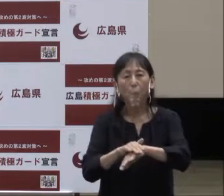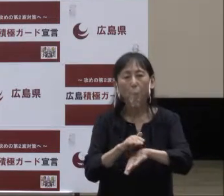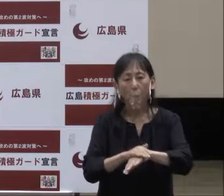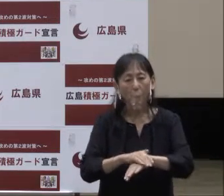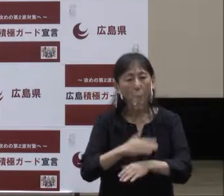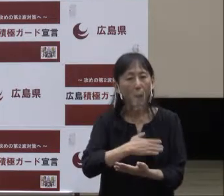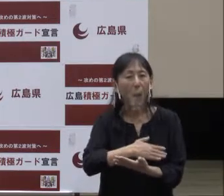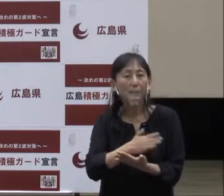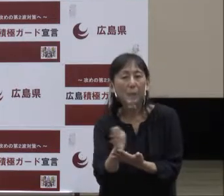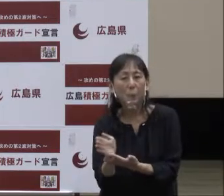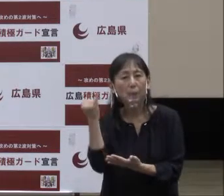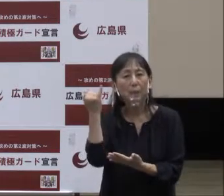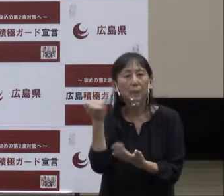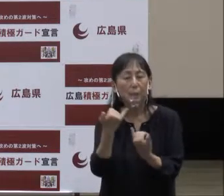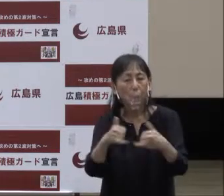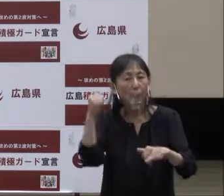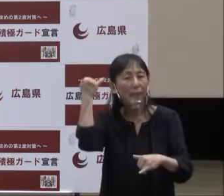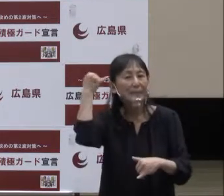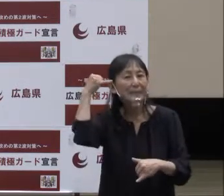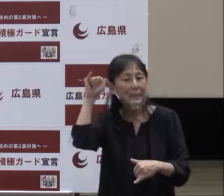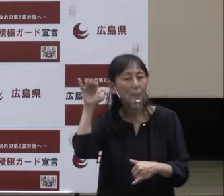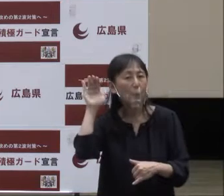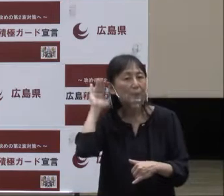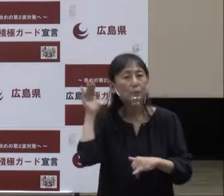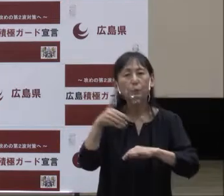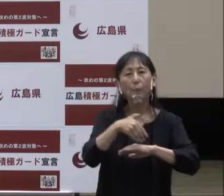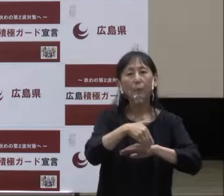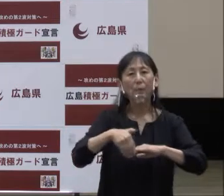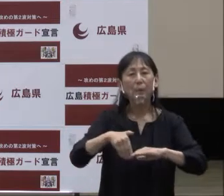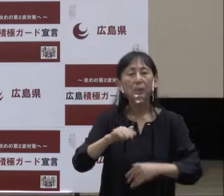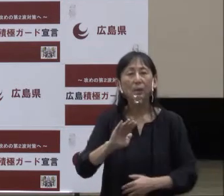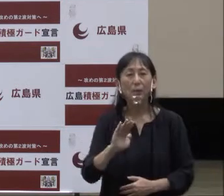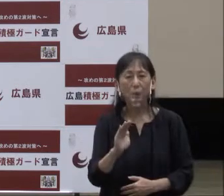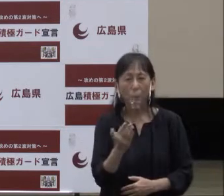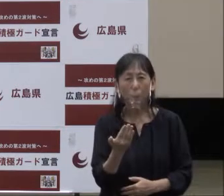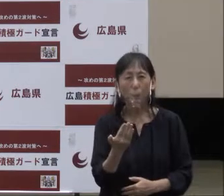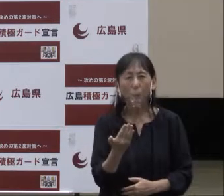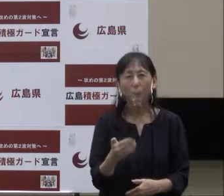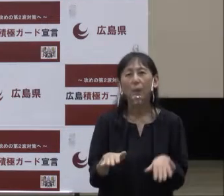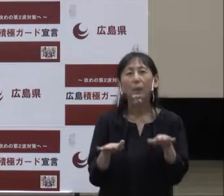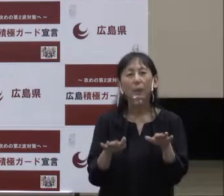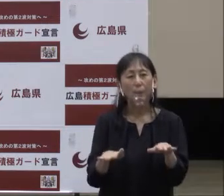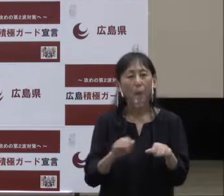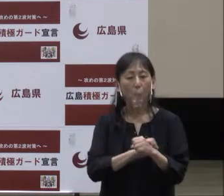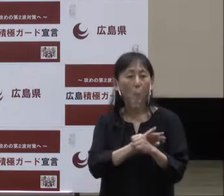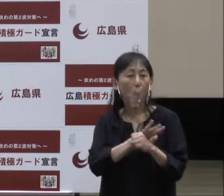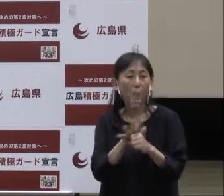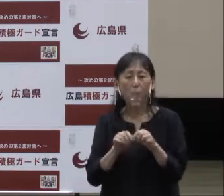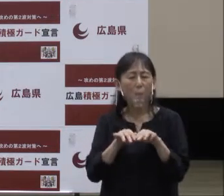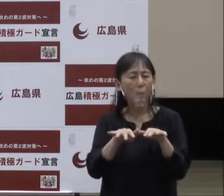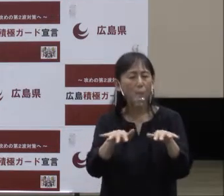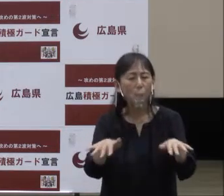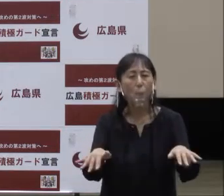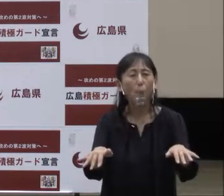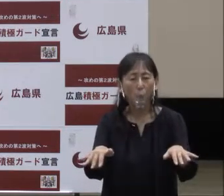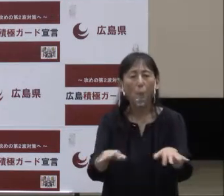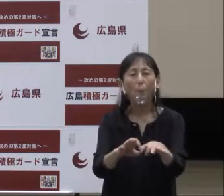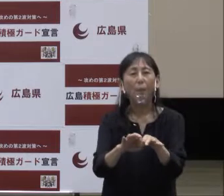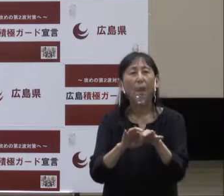分野からご意見を伺うつもりだったんですが、このなかなかこのコロナの関係ですね、お伺